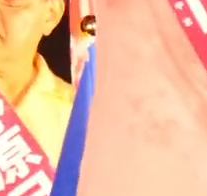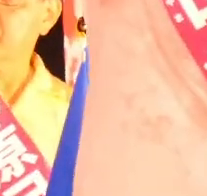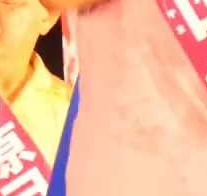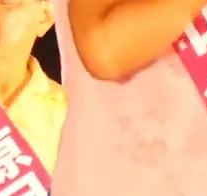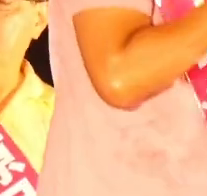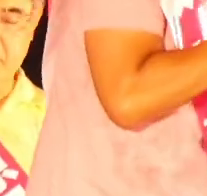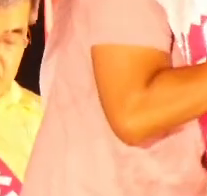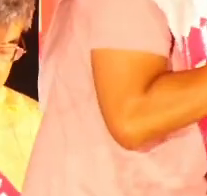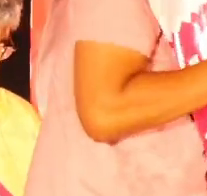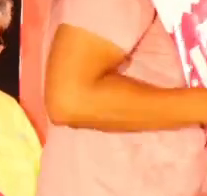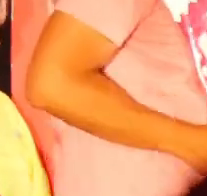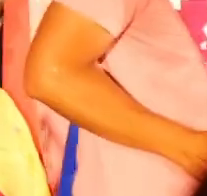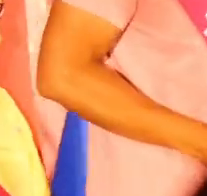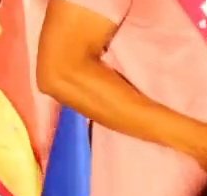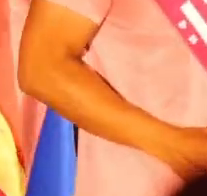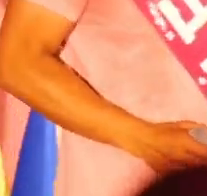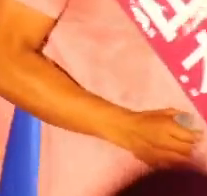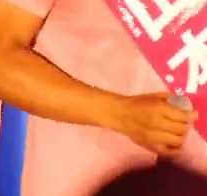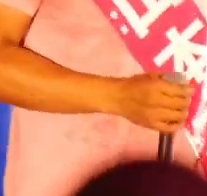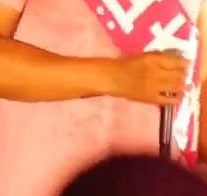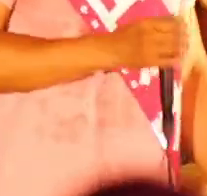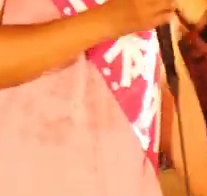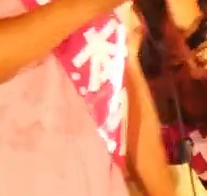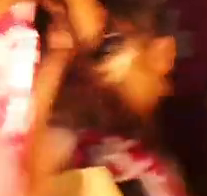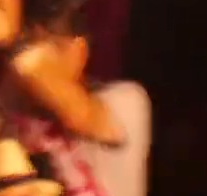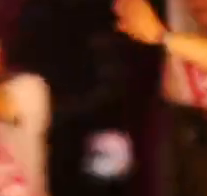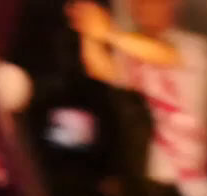木村英子さんが国会議員になる。